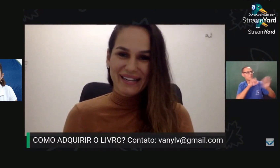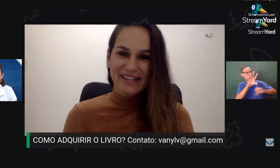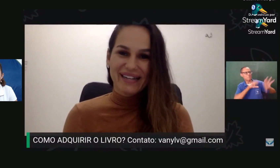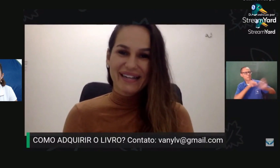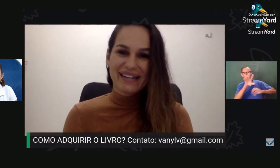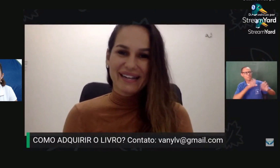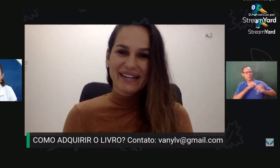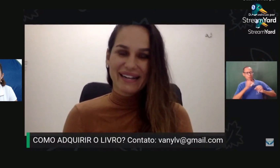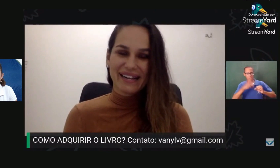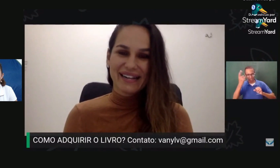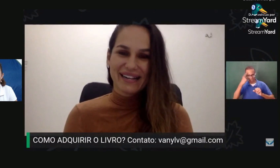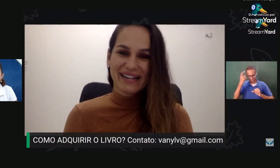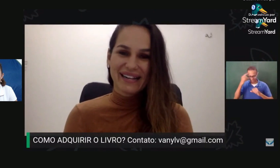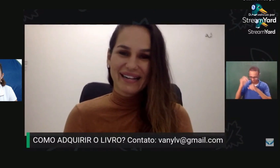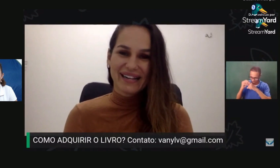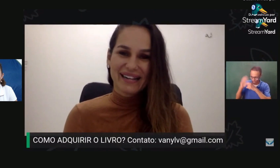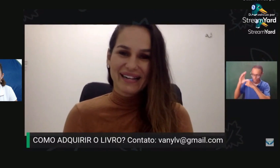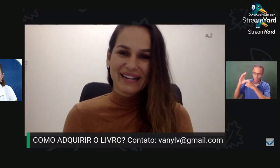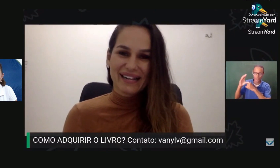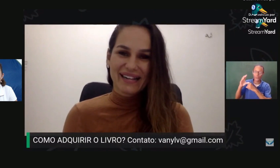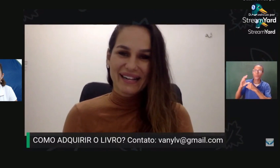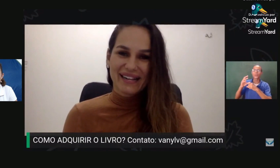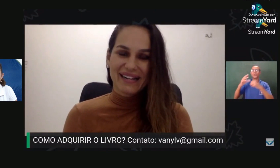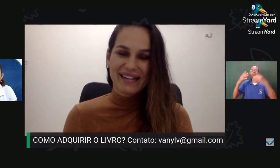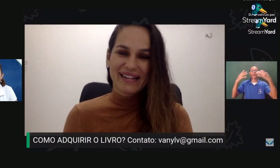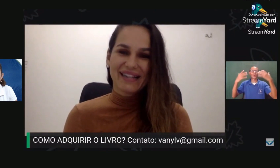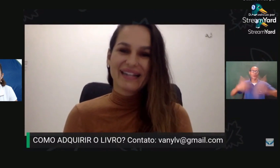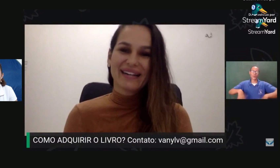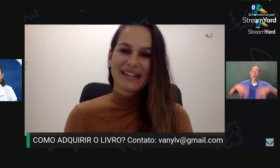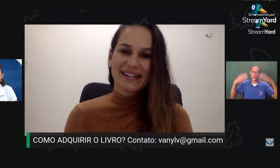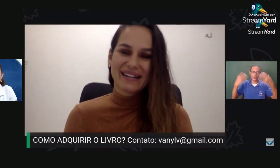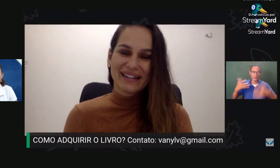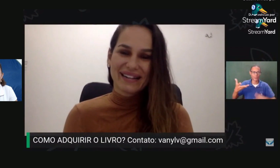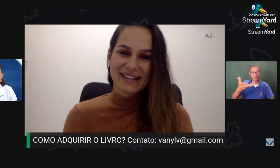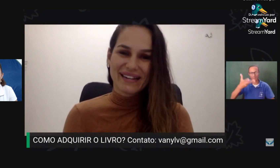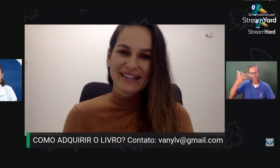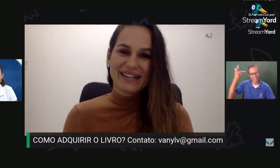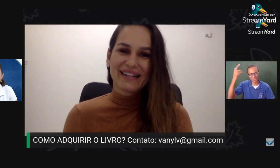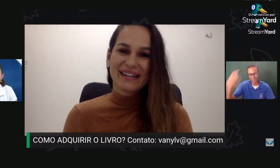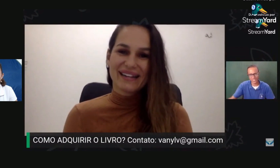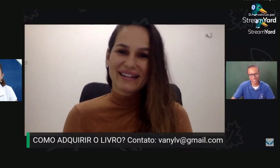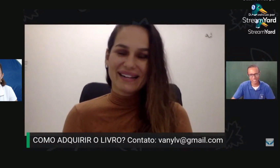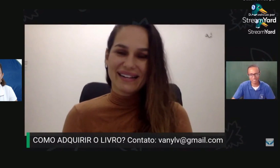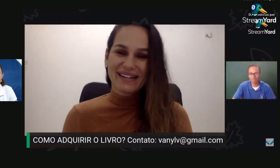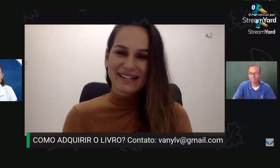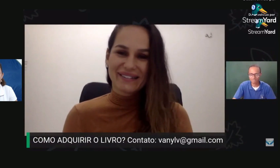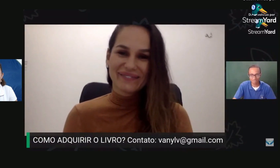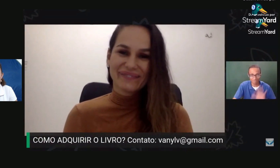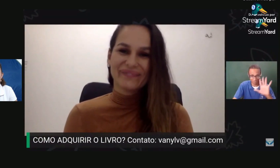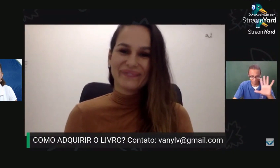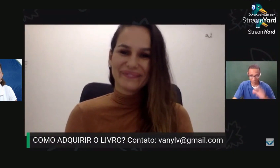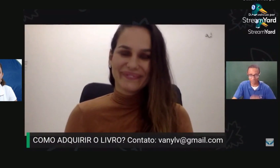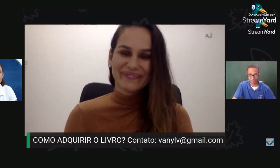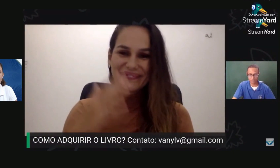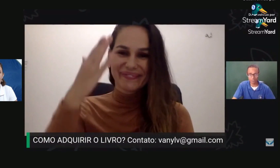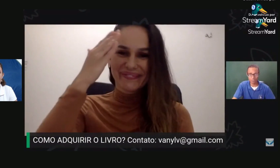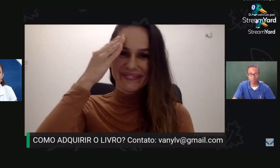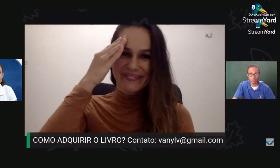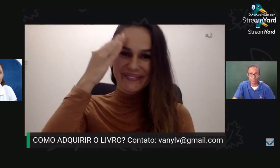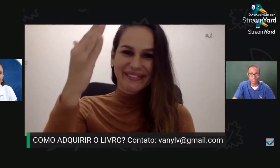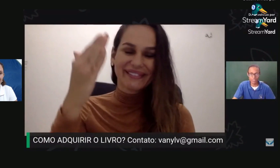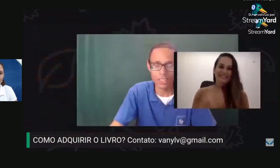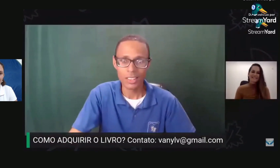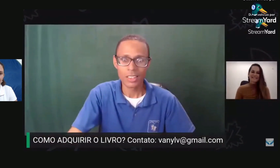né, linguísticas aí, dos regionalismos. E quanto conhecimento, né, você nos traz, mostrando,